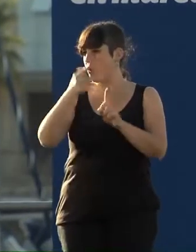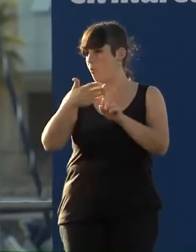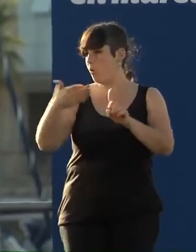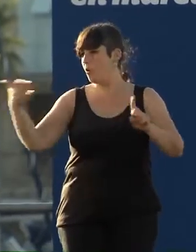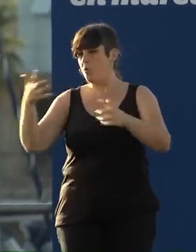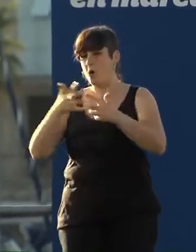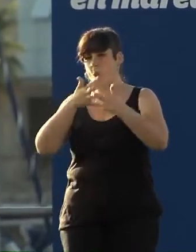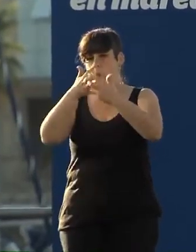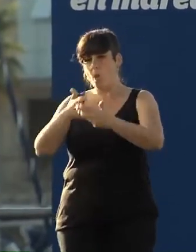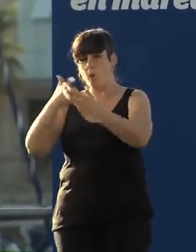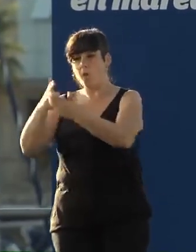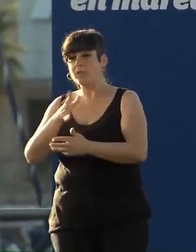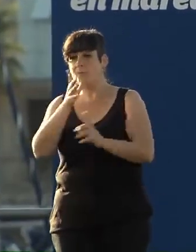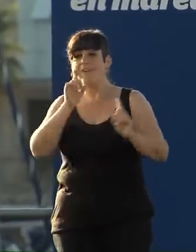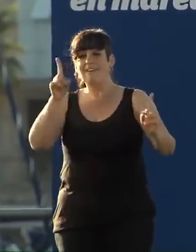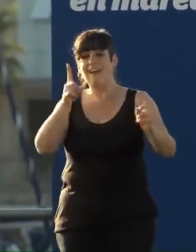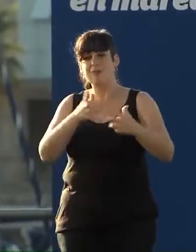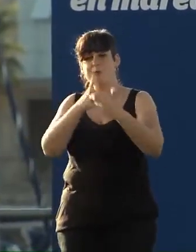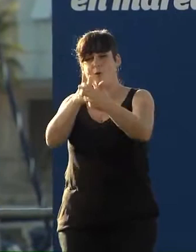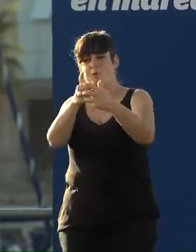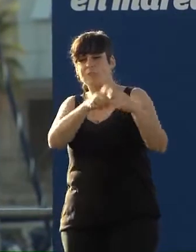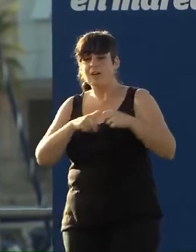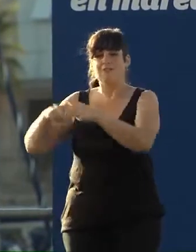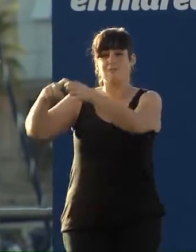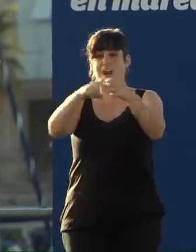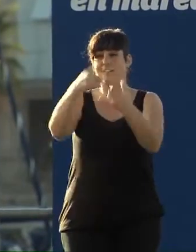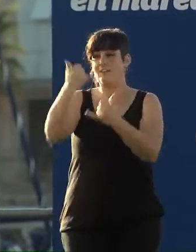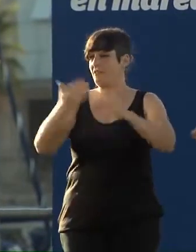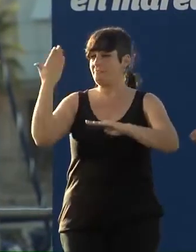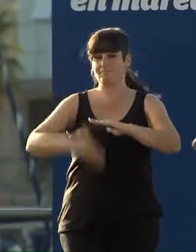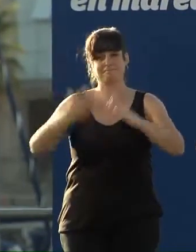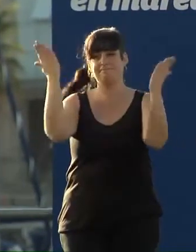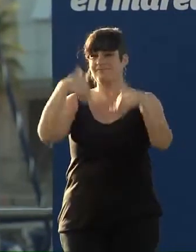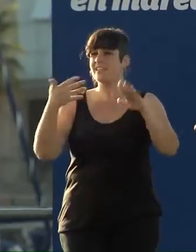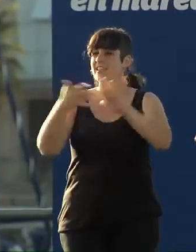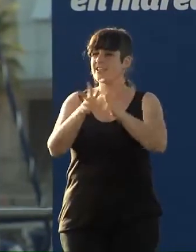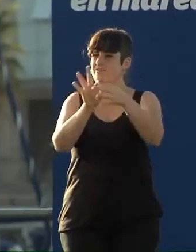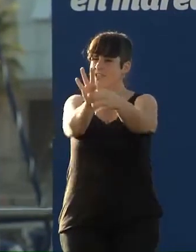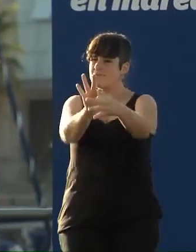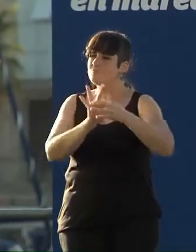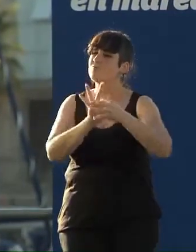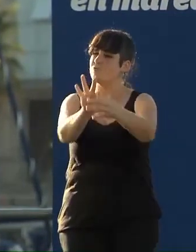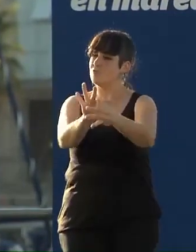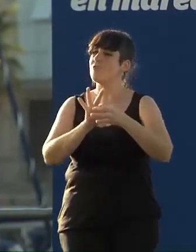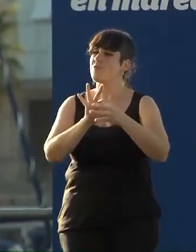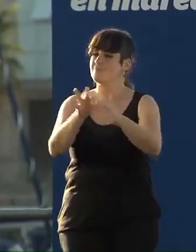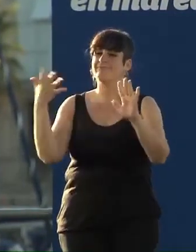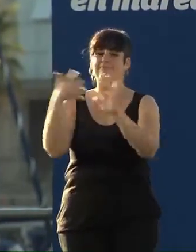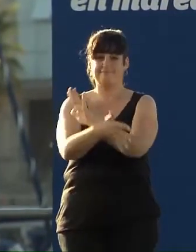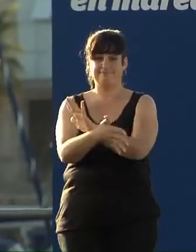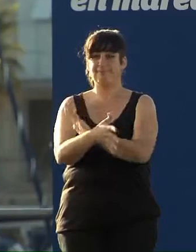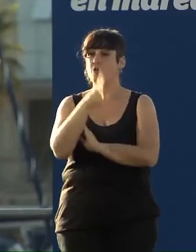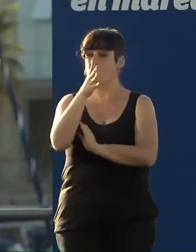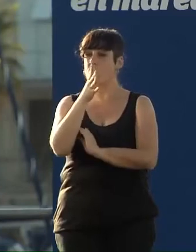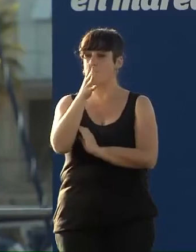asitas cuando son fraternas teen fronteiras límites son lazos de irad sempre poro Ho un